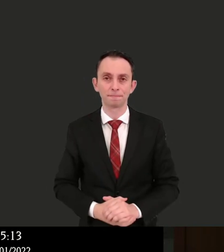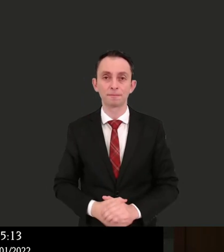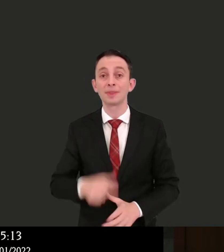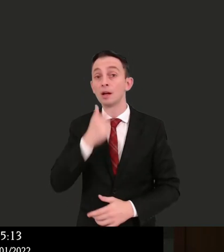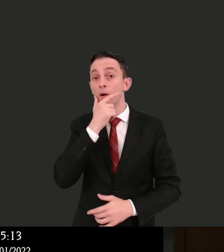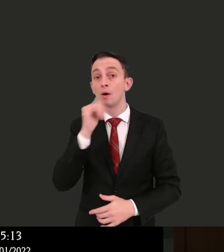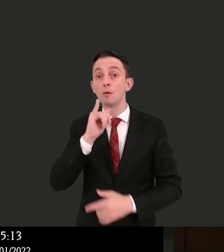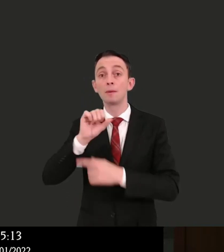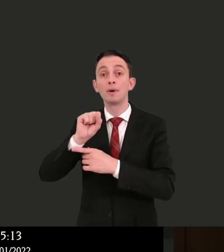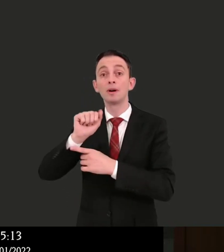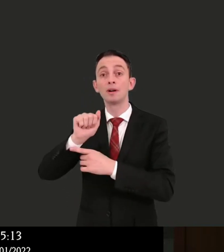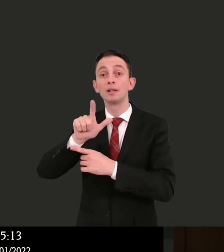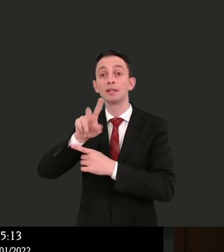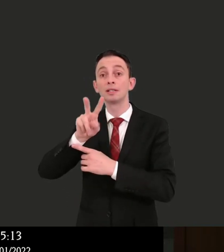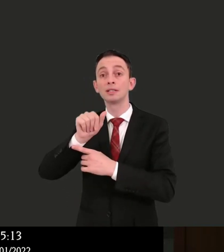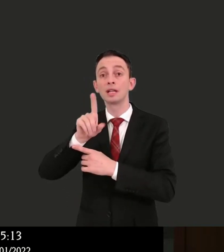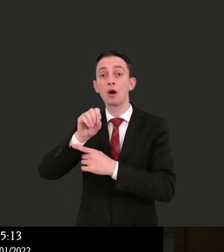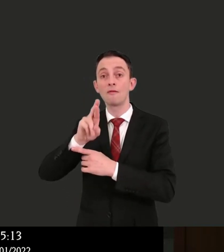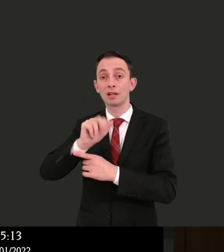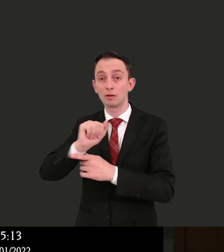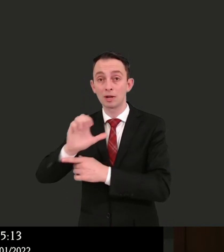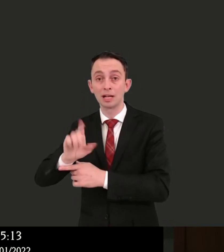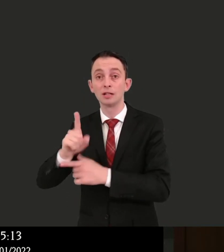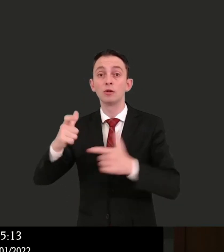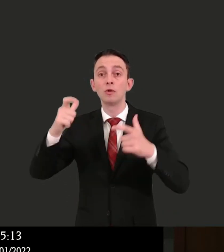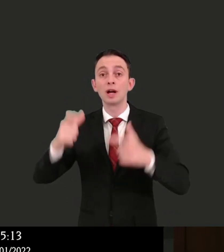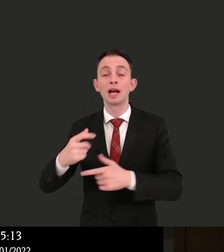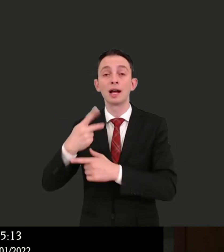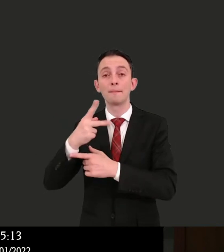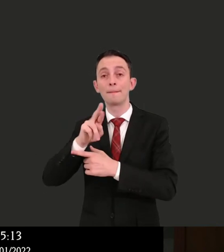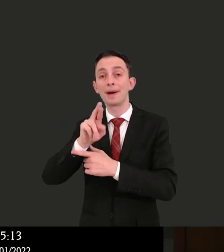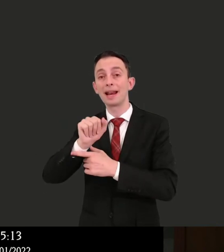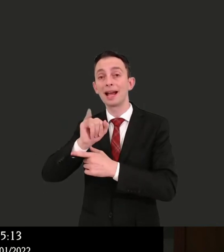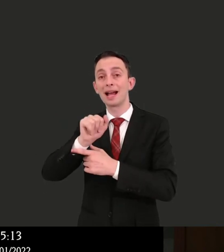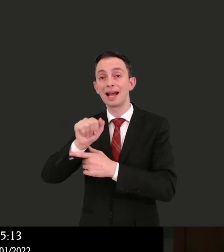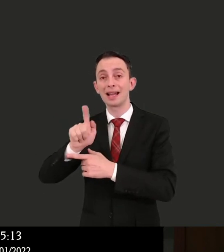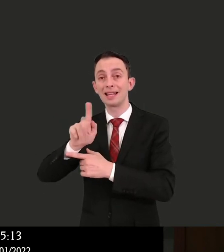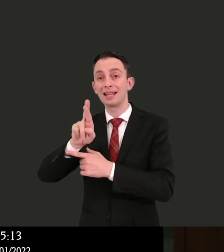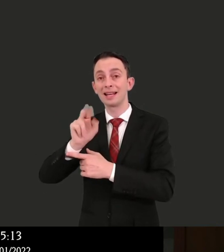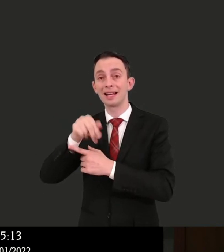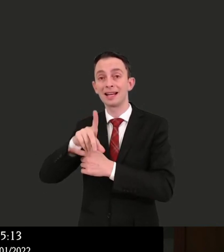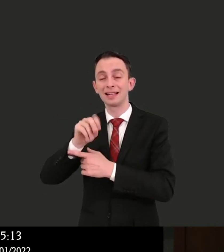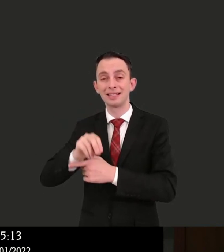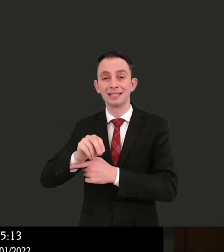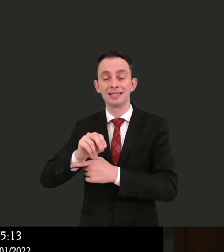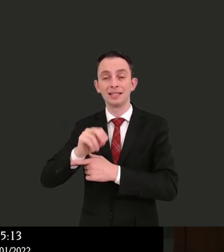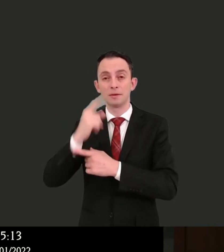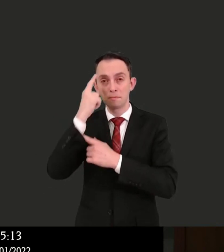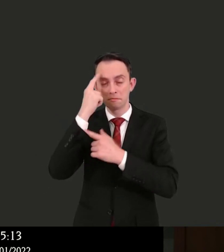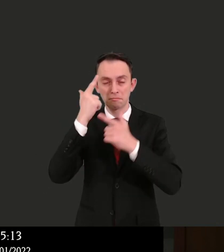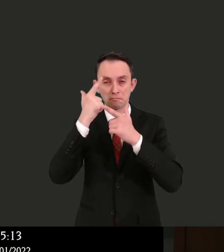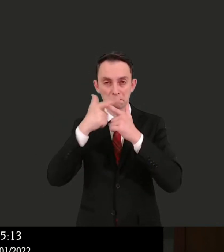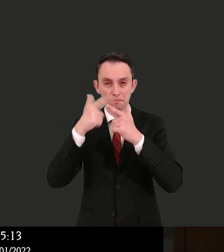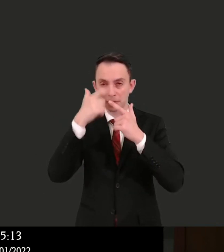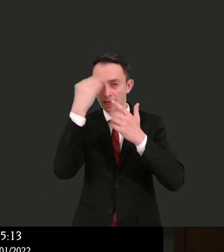Irmão Salvador, ancião da Vila Califórnia, na Praia Grande, está com Alzheimer e esposa e filha com Covid.